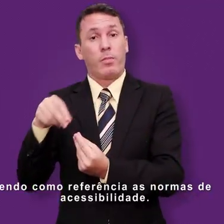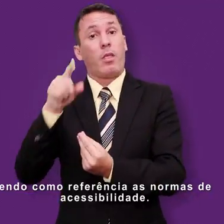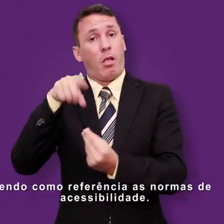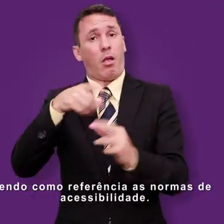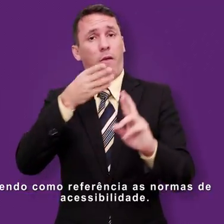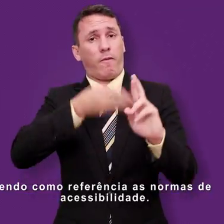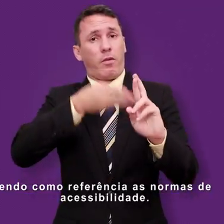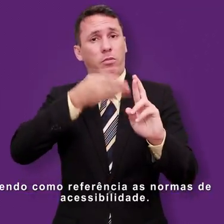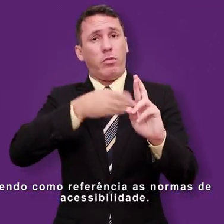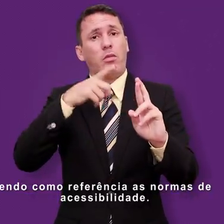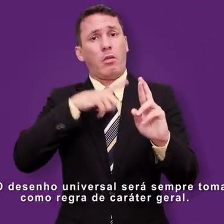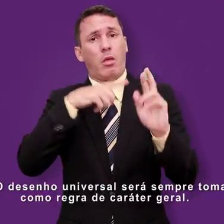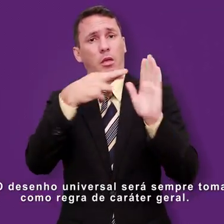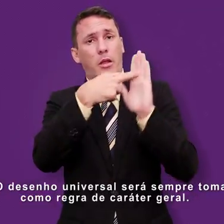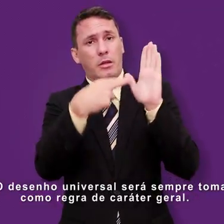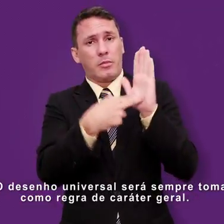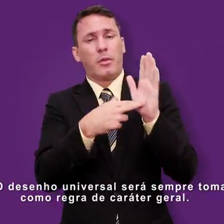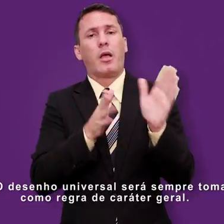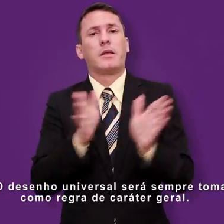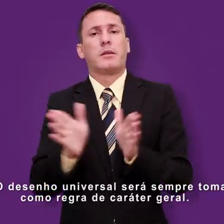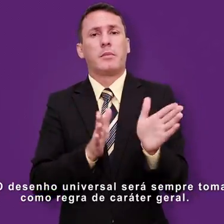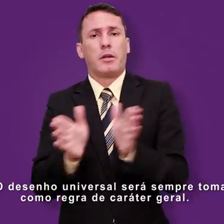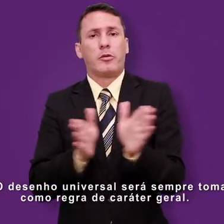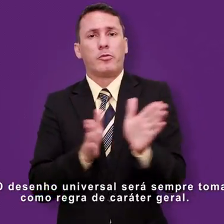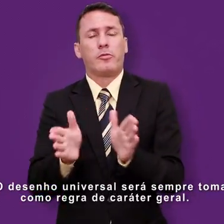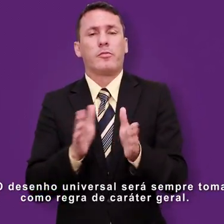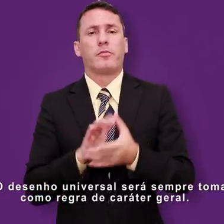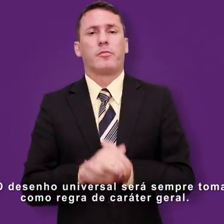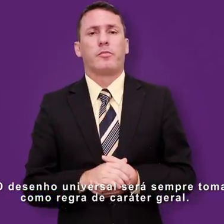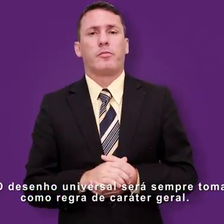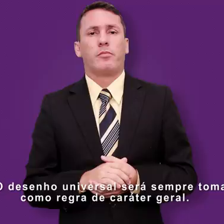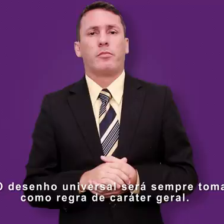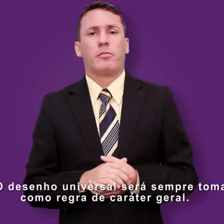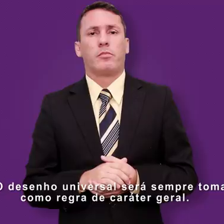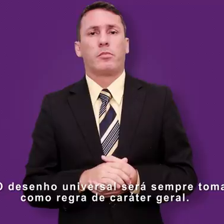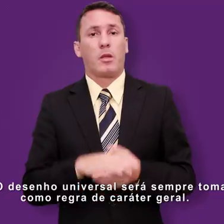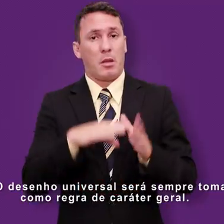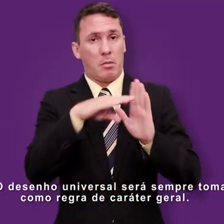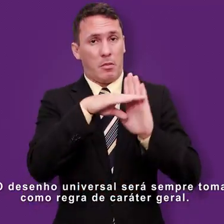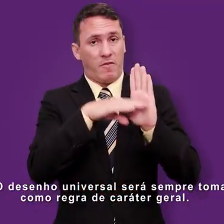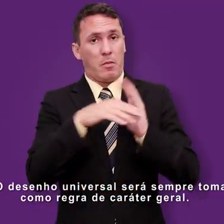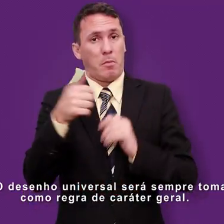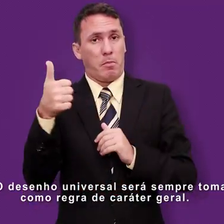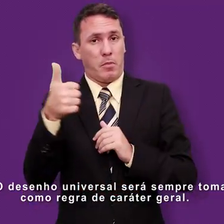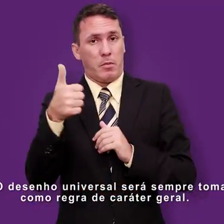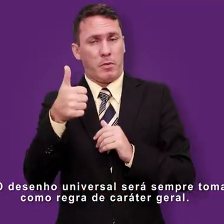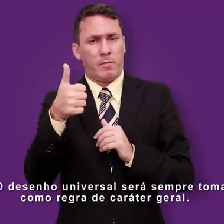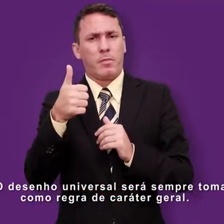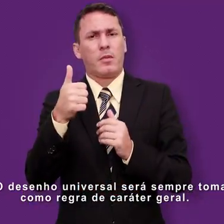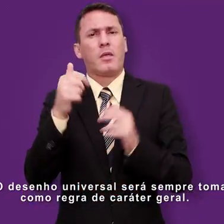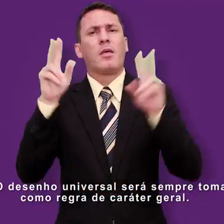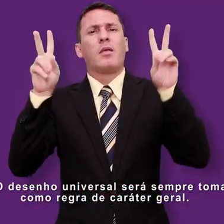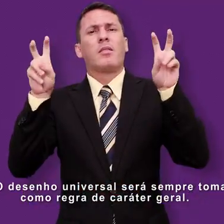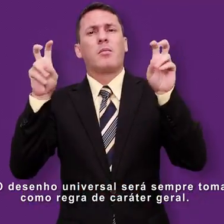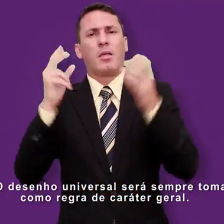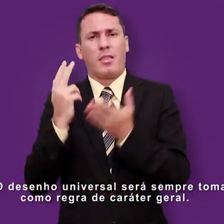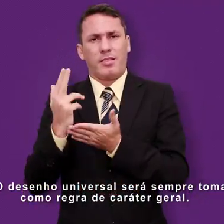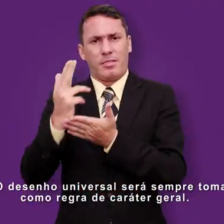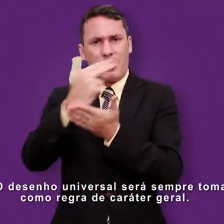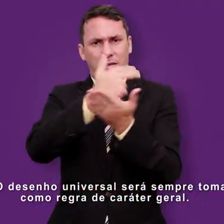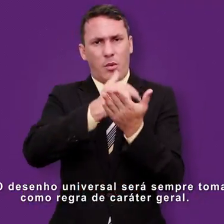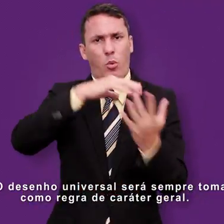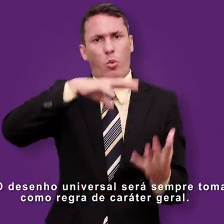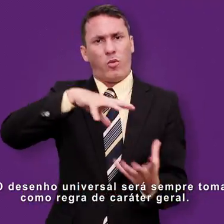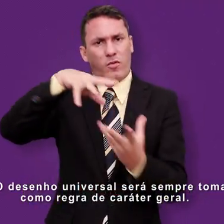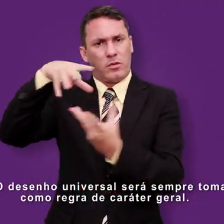de acessibilidade. Parágrafo 1º. O desenho universal será sempre tomado como